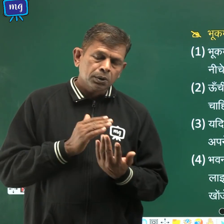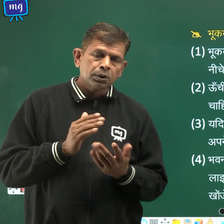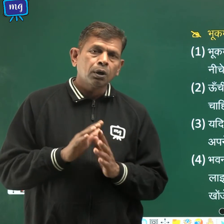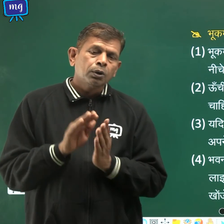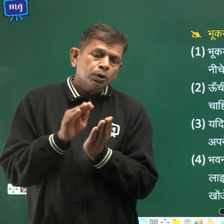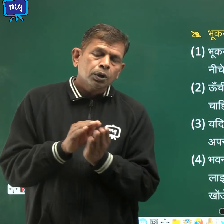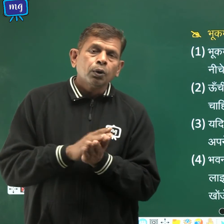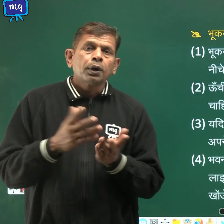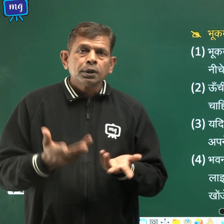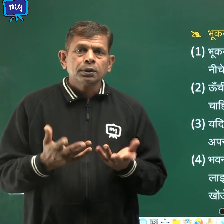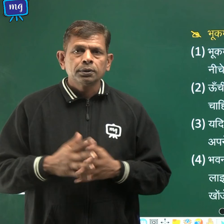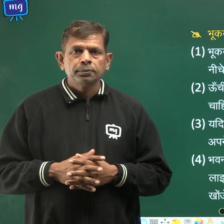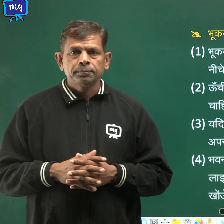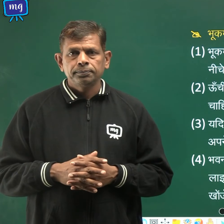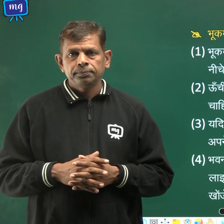कैसे करना है।